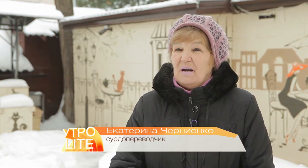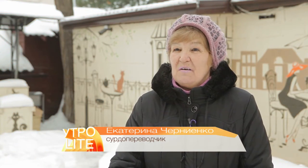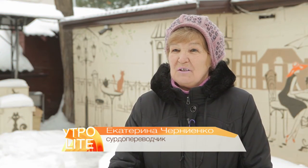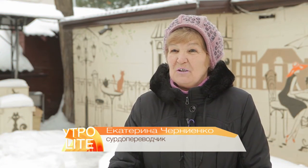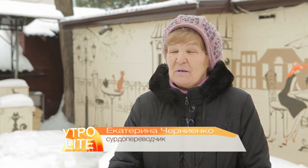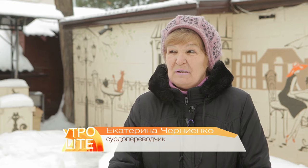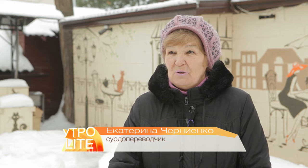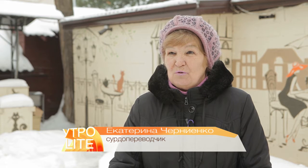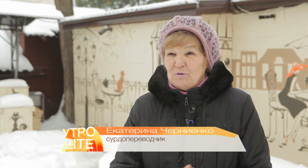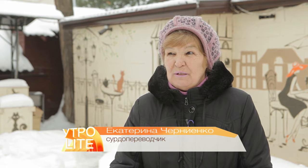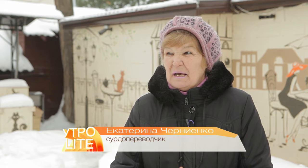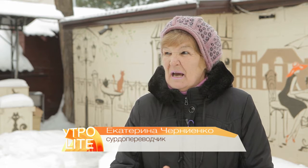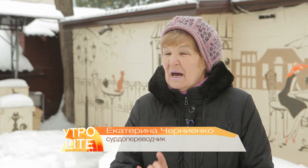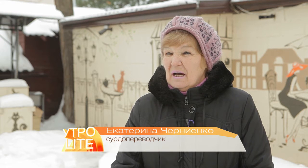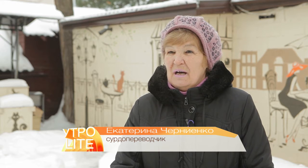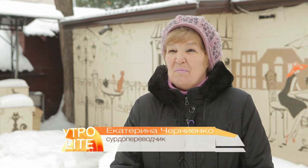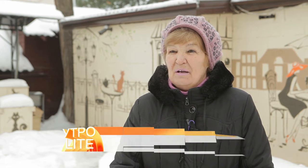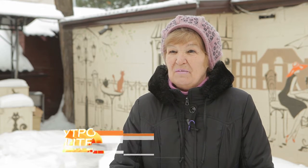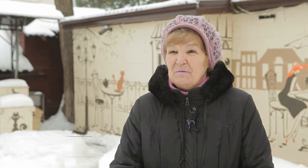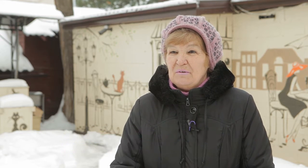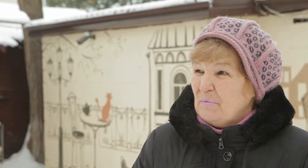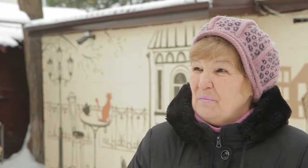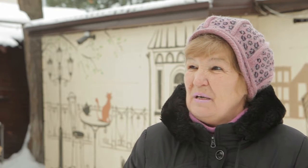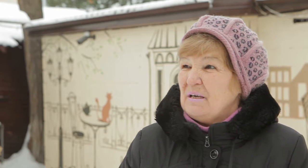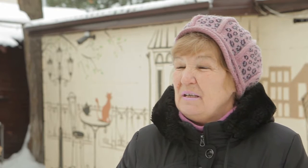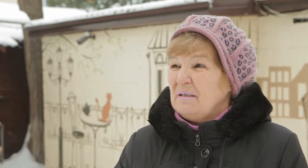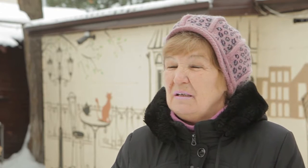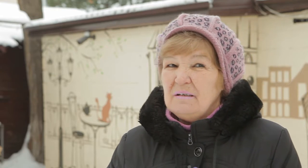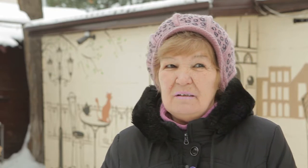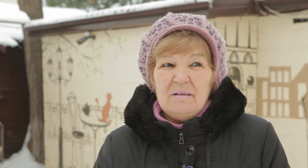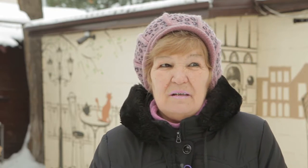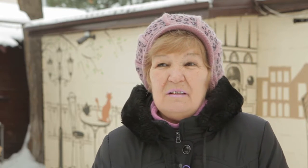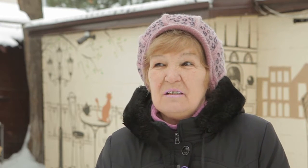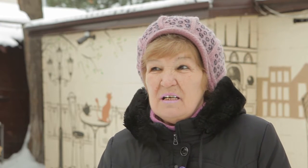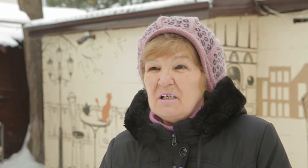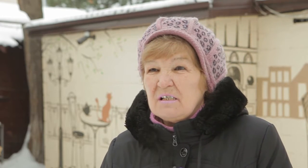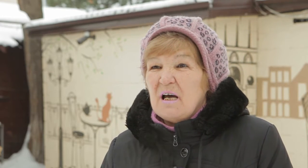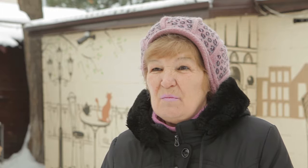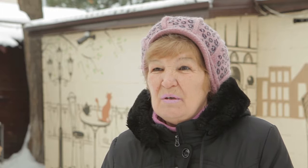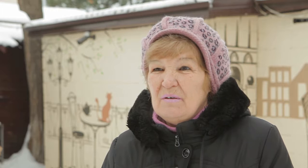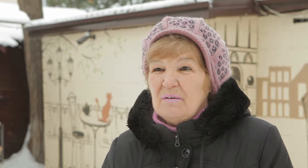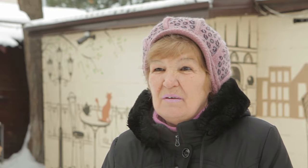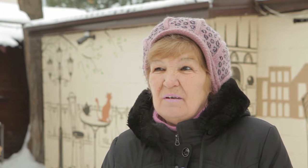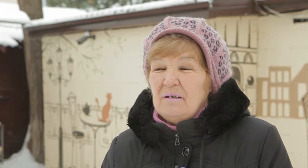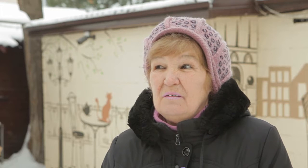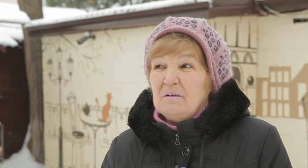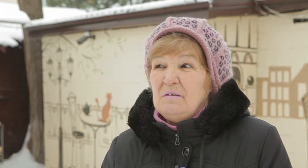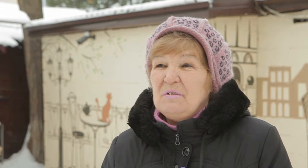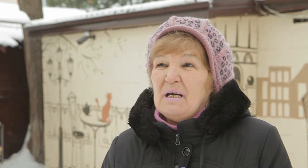нравятся человеку. Когда чуть не так, обманывают. Понимаете, они не слышат сами. И им всегда кажется,